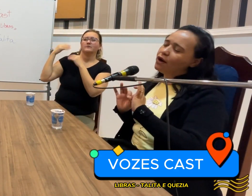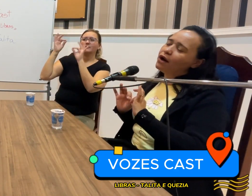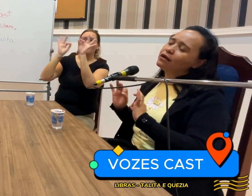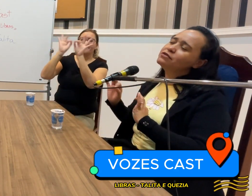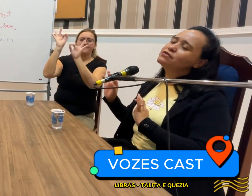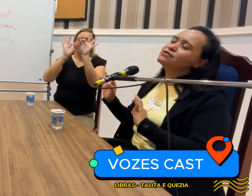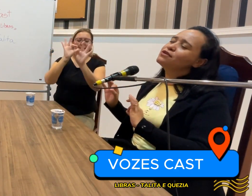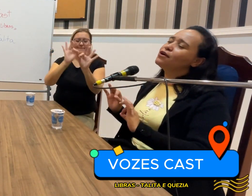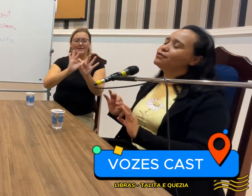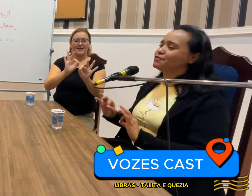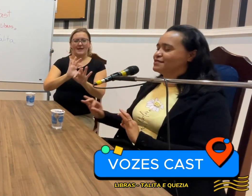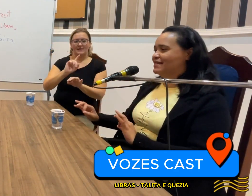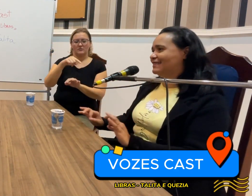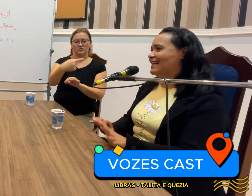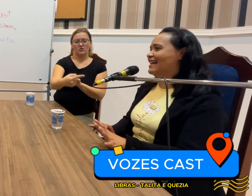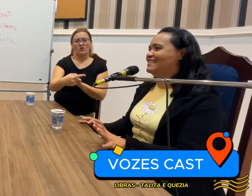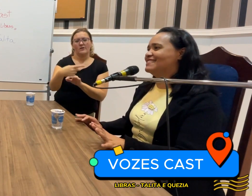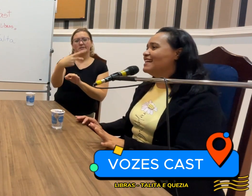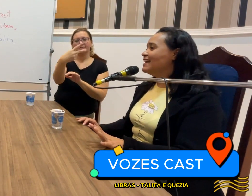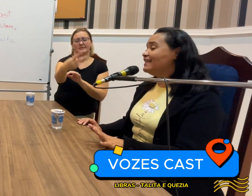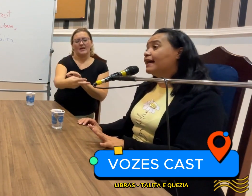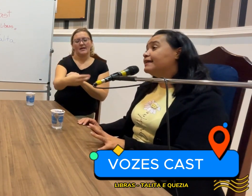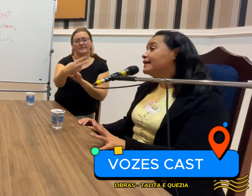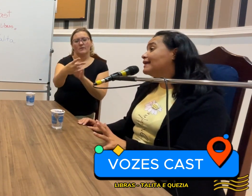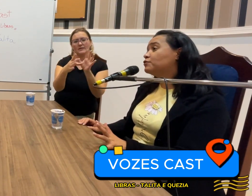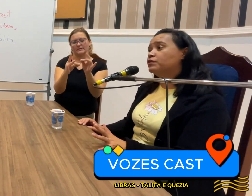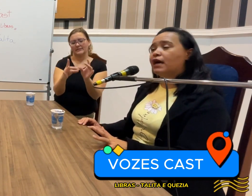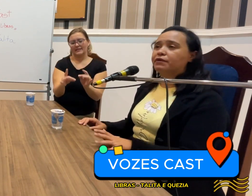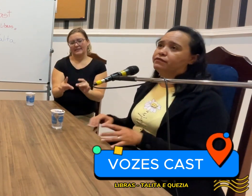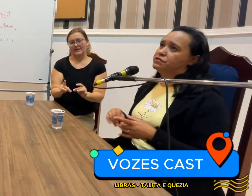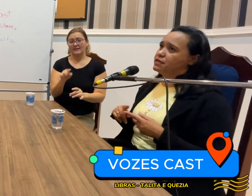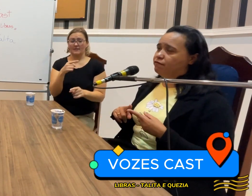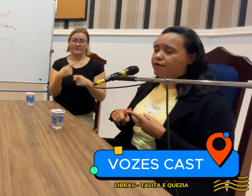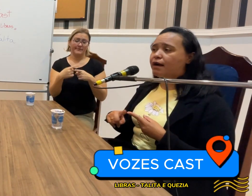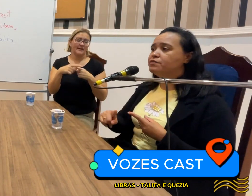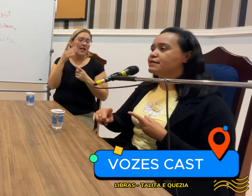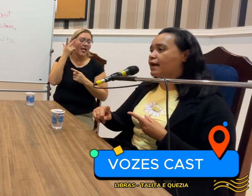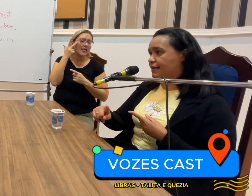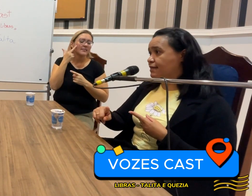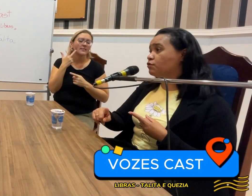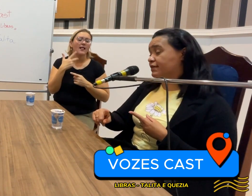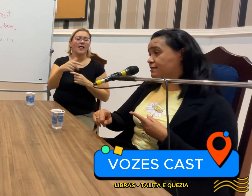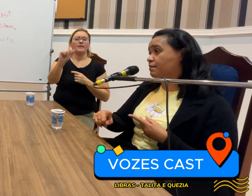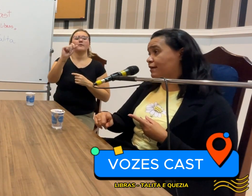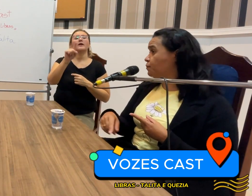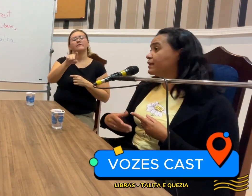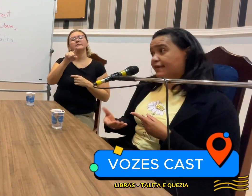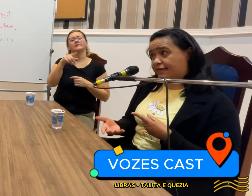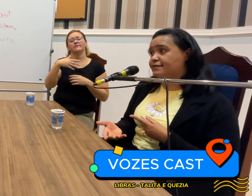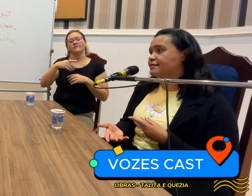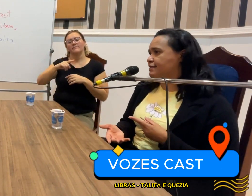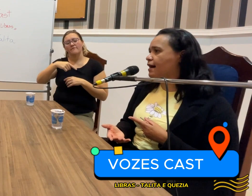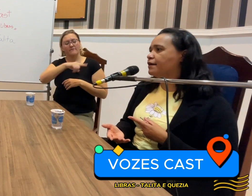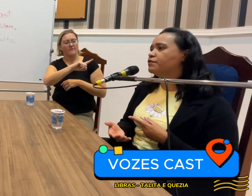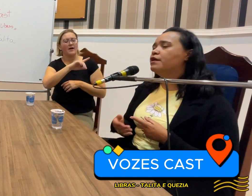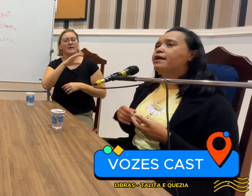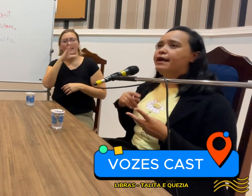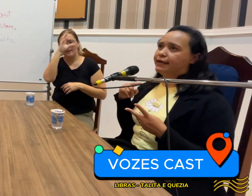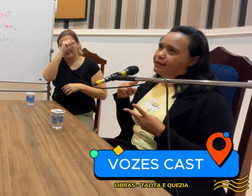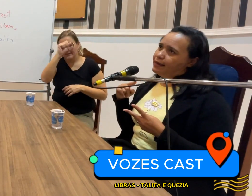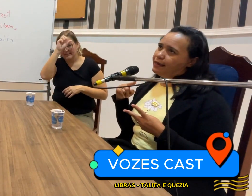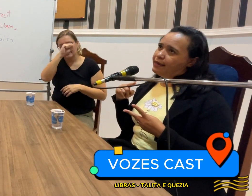preparar todos os outros detalhes. E aí é natural que você vá buscar aquele conhecimento, porque é